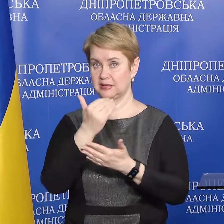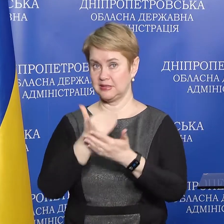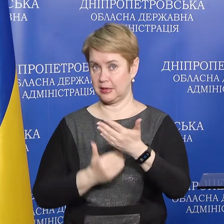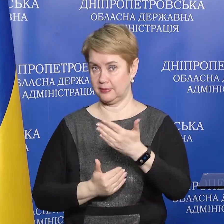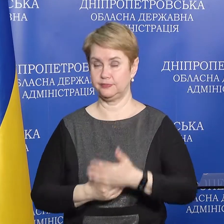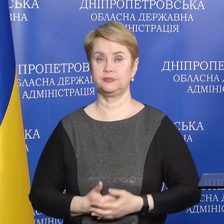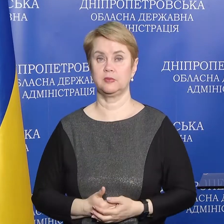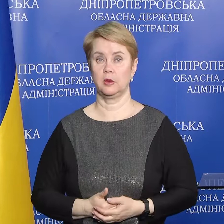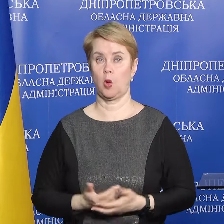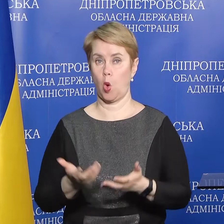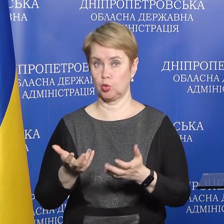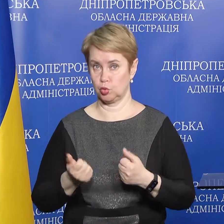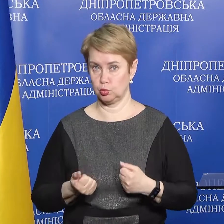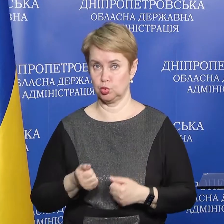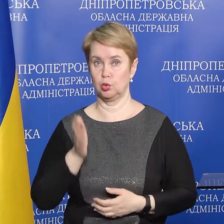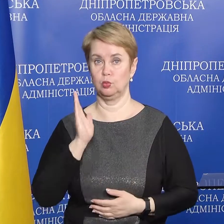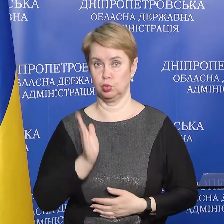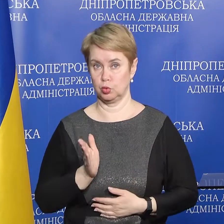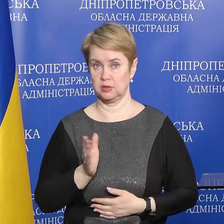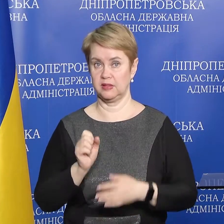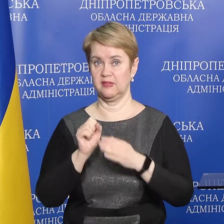складатися отримувачів будуть